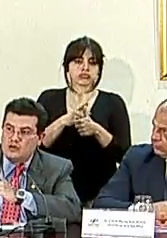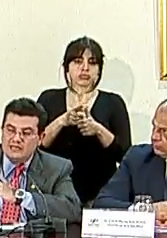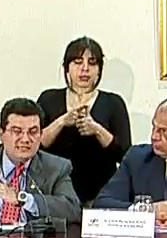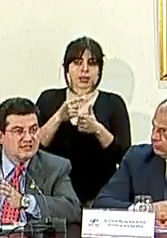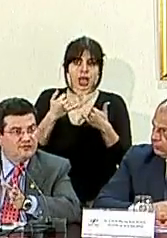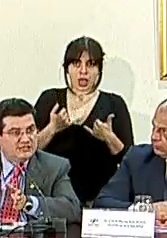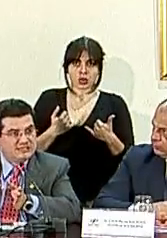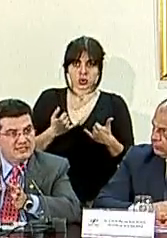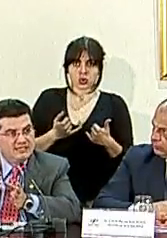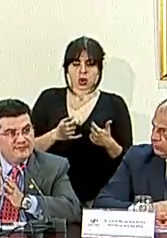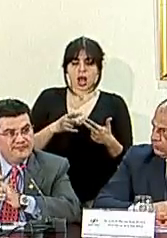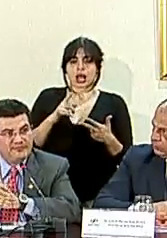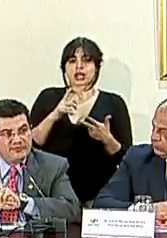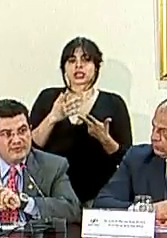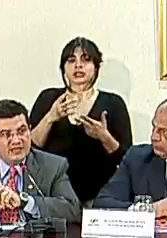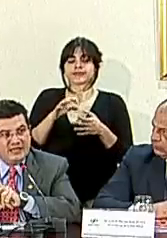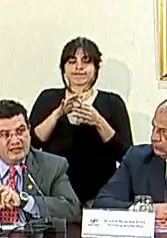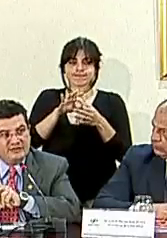fases actuales, en las fases